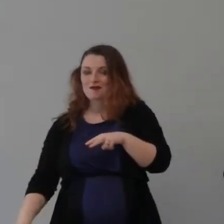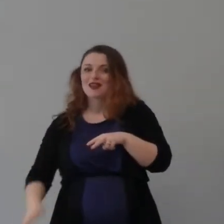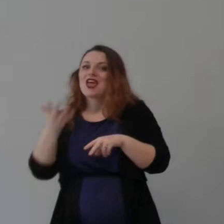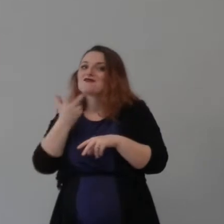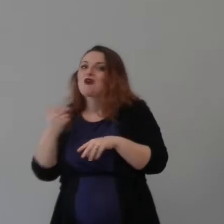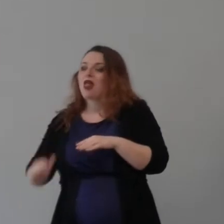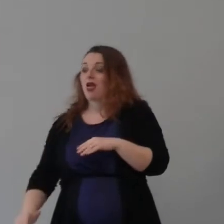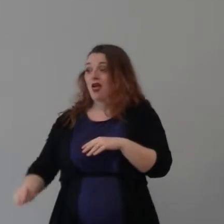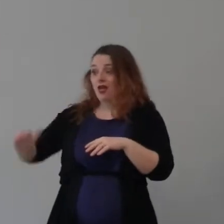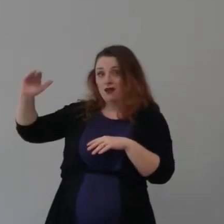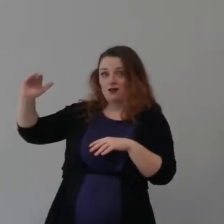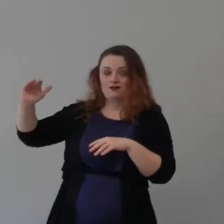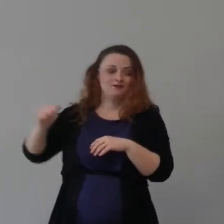Però